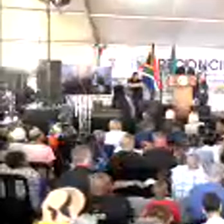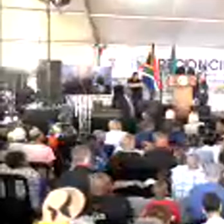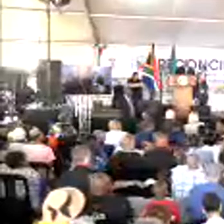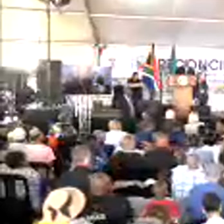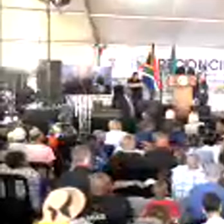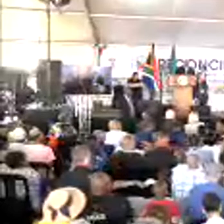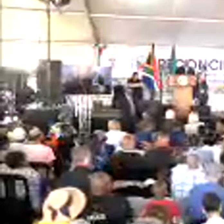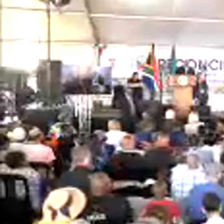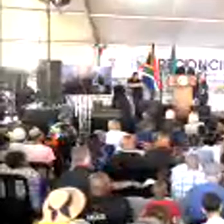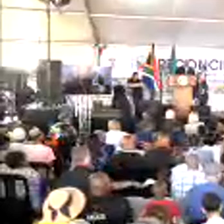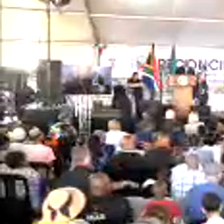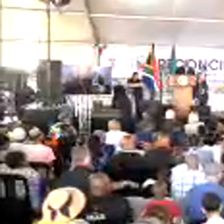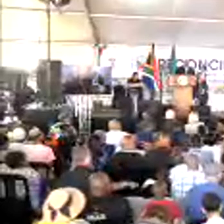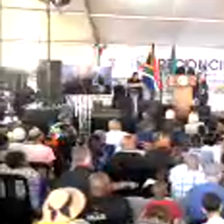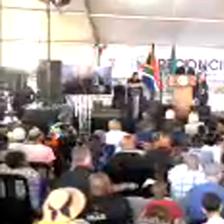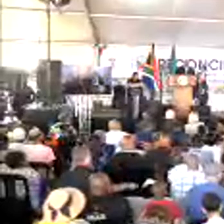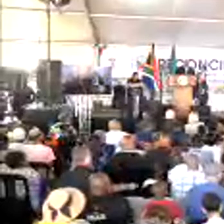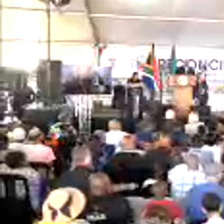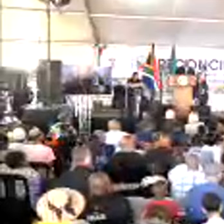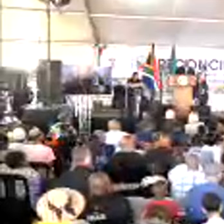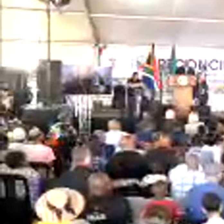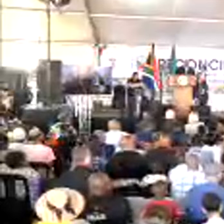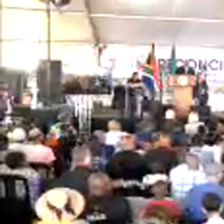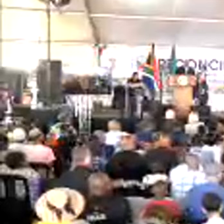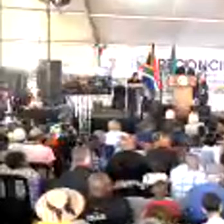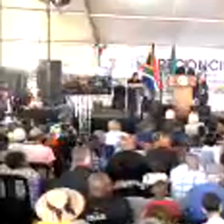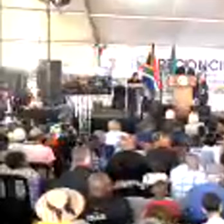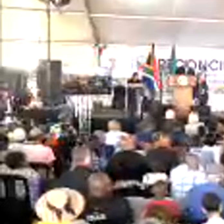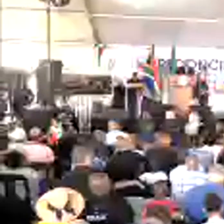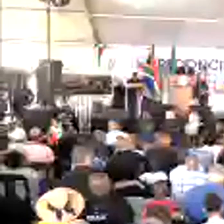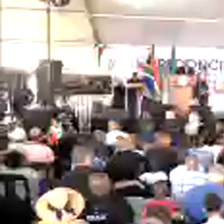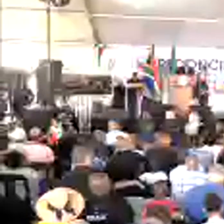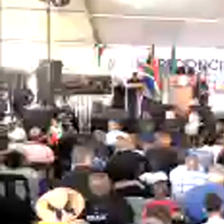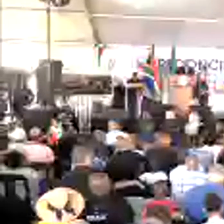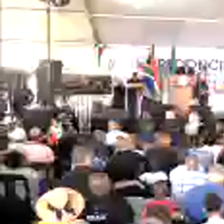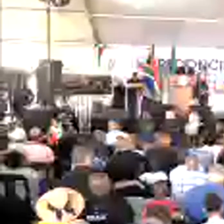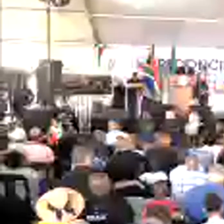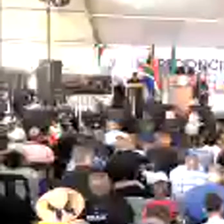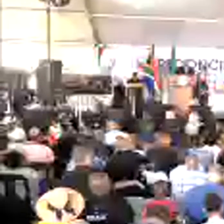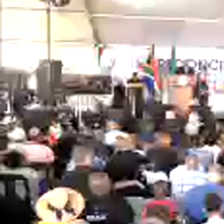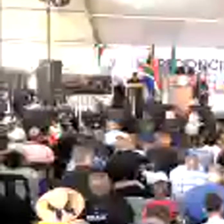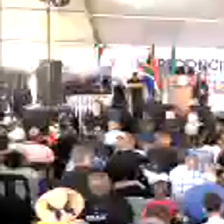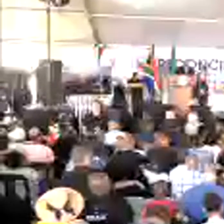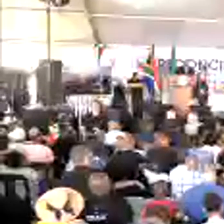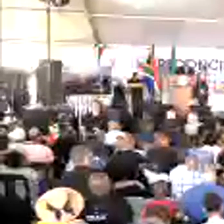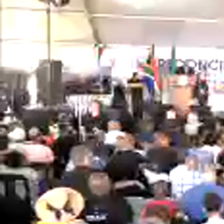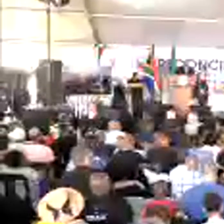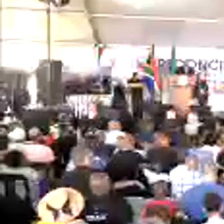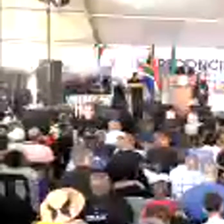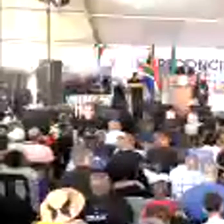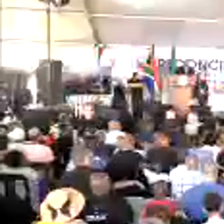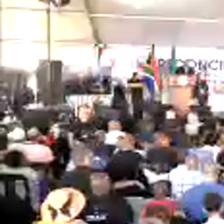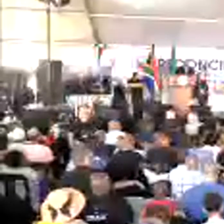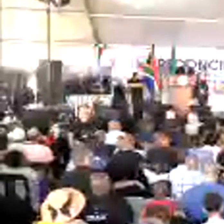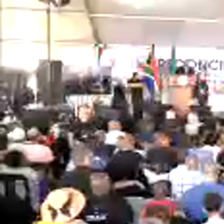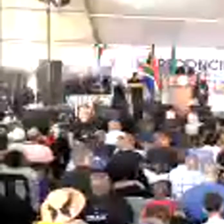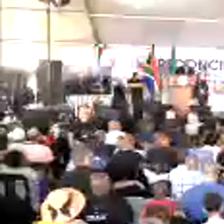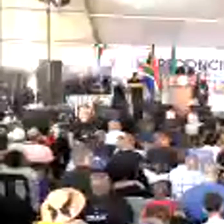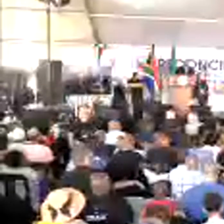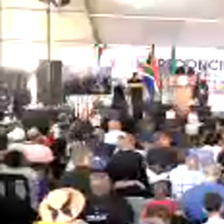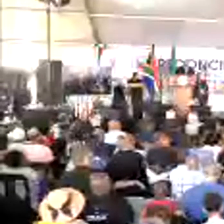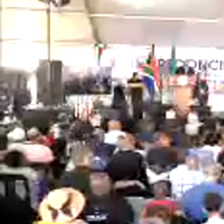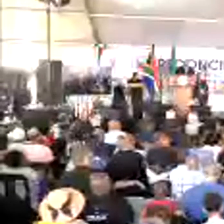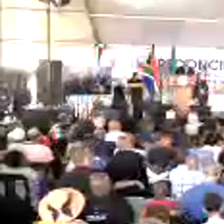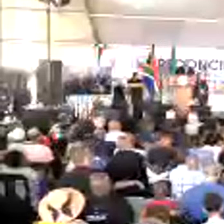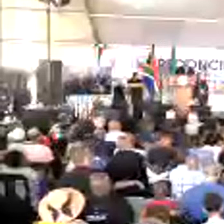is bitterlik lief vir die regering. Vir die jong mense wil ek net vra, ek wil net